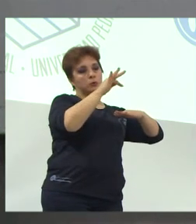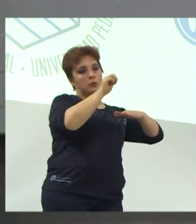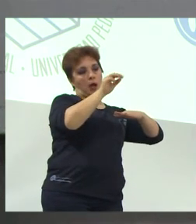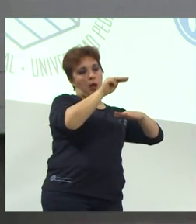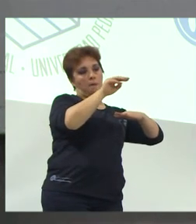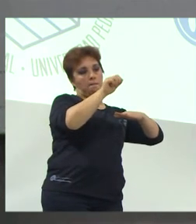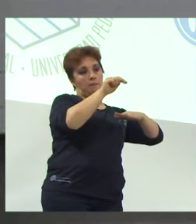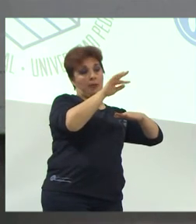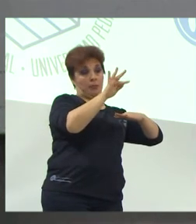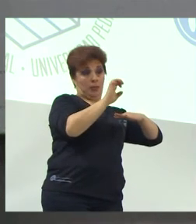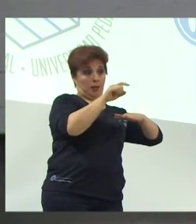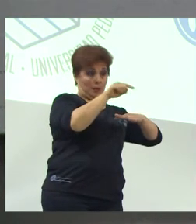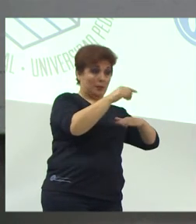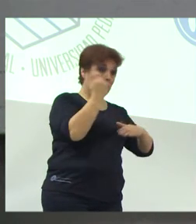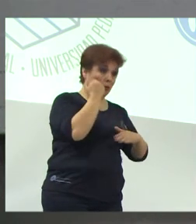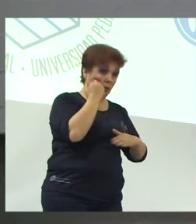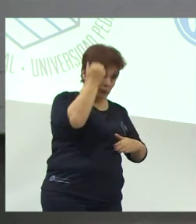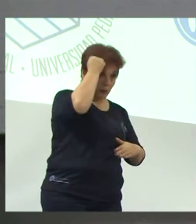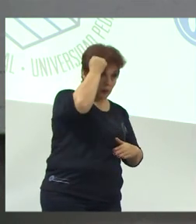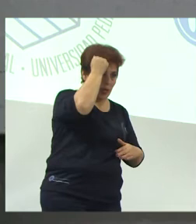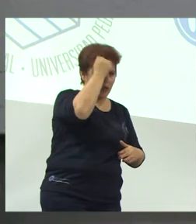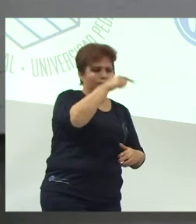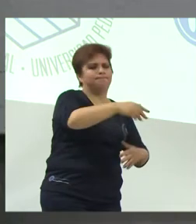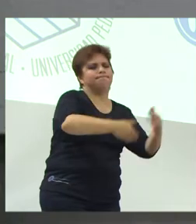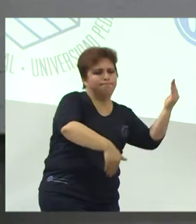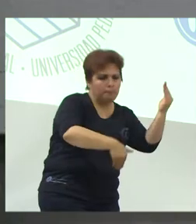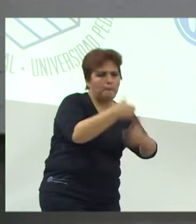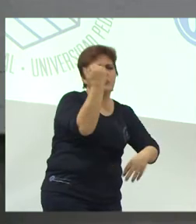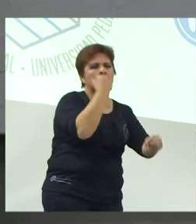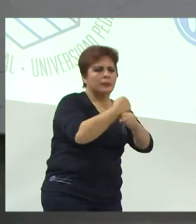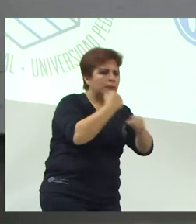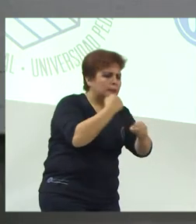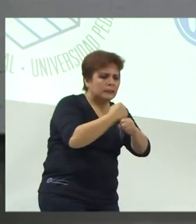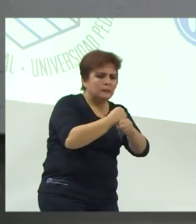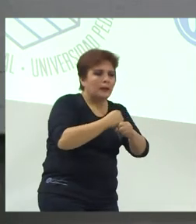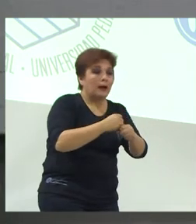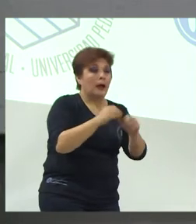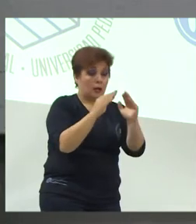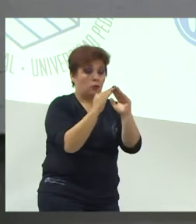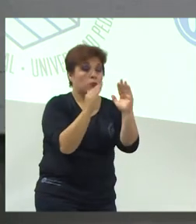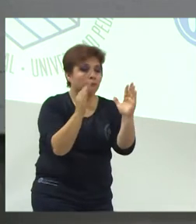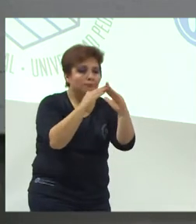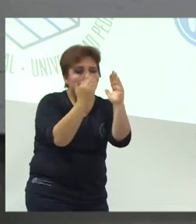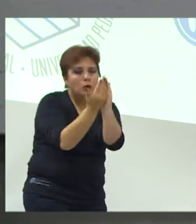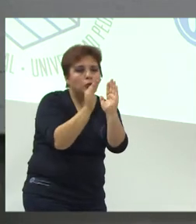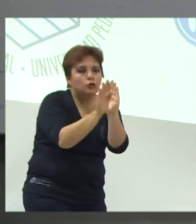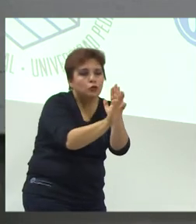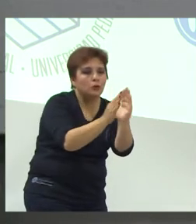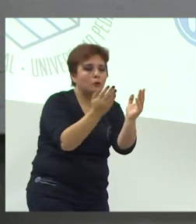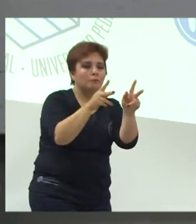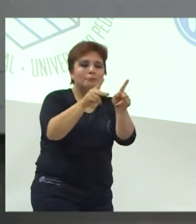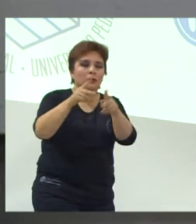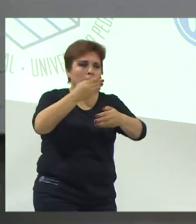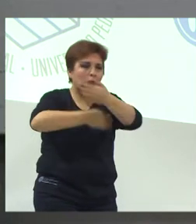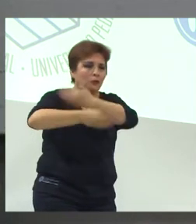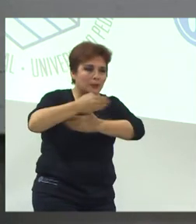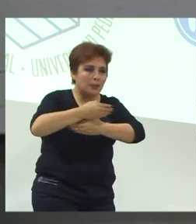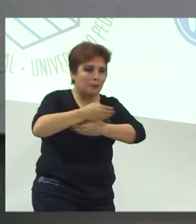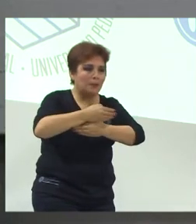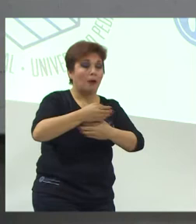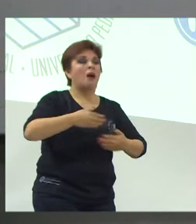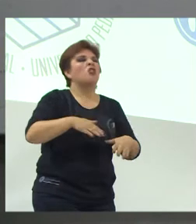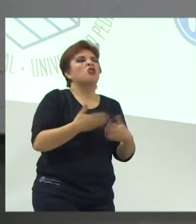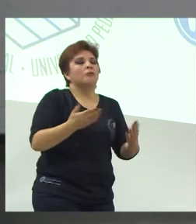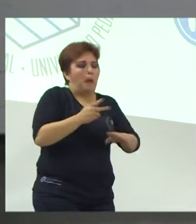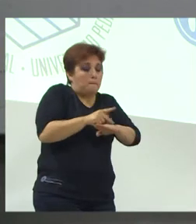comenzó a trabajar en la atención a estudiantes con discapacidad en el instituto desde el área preescolar